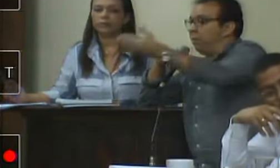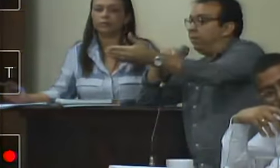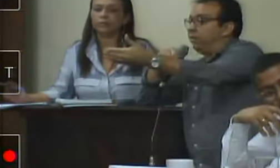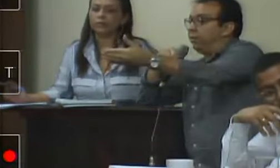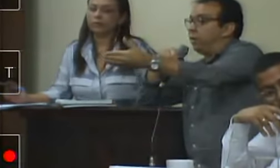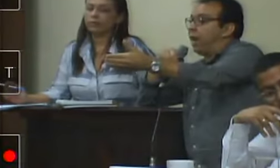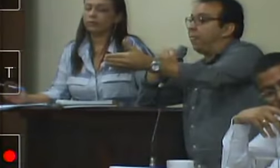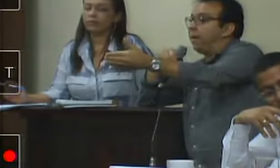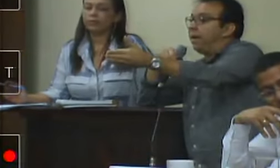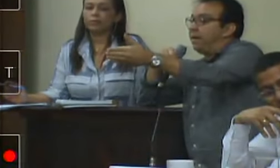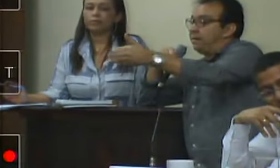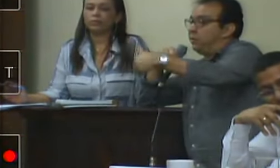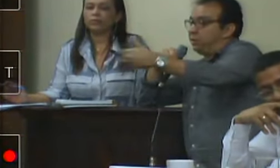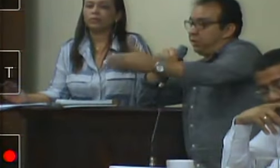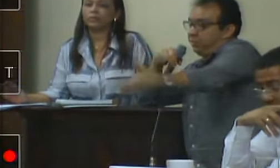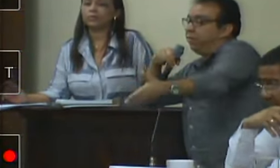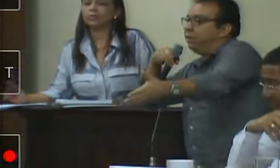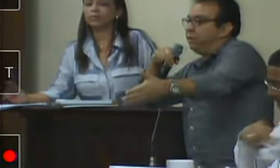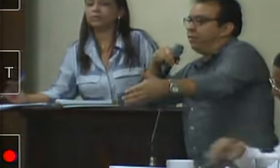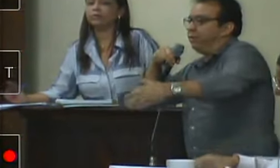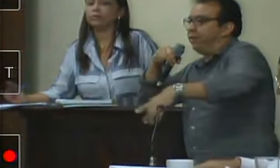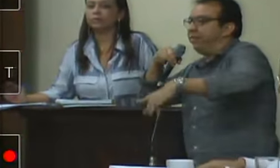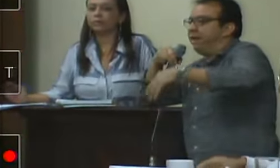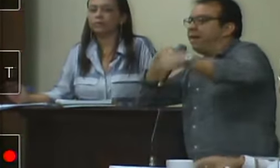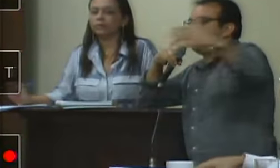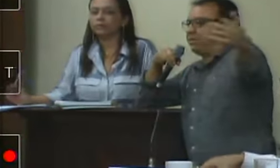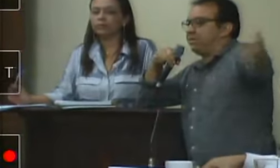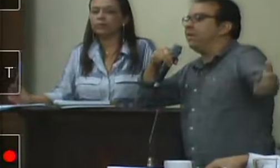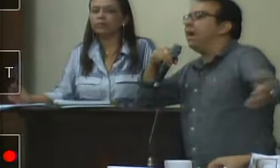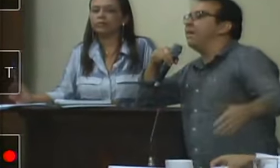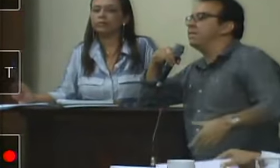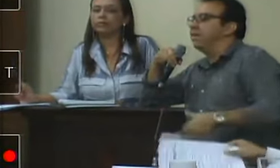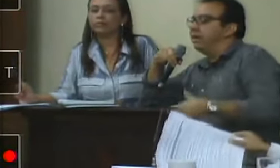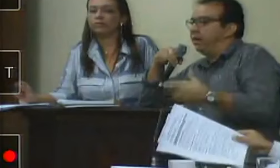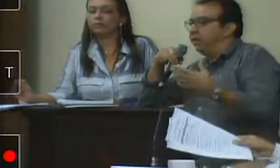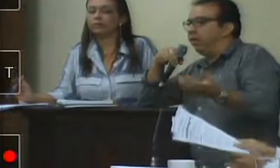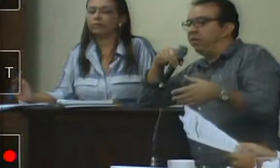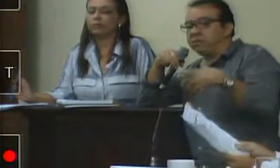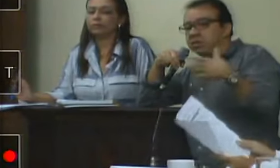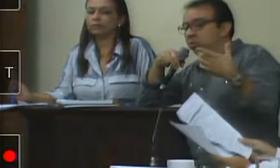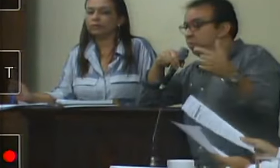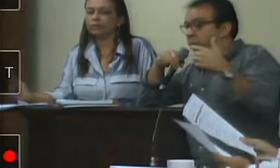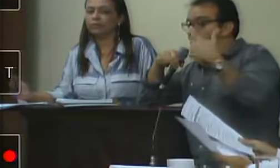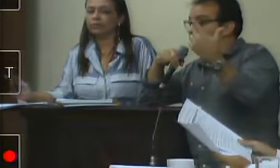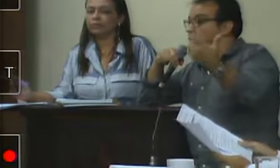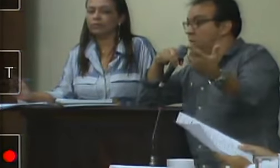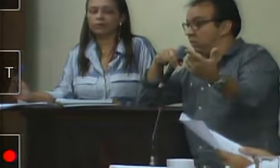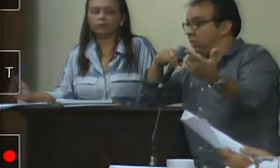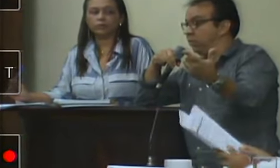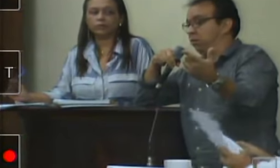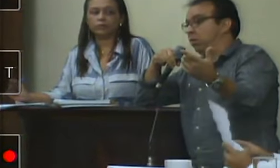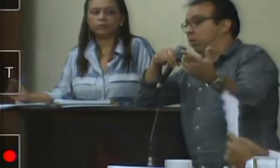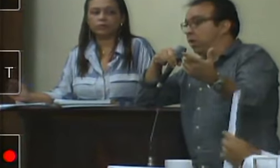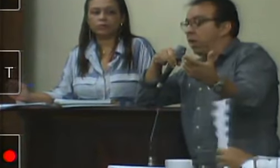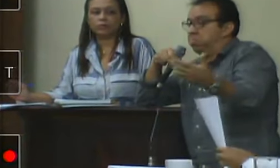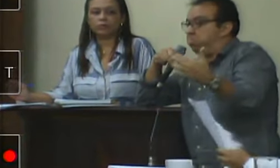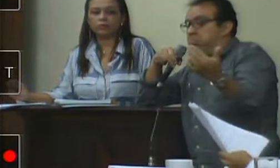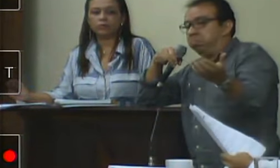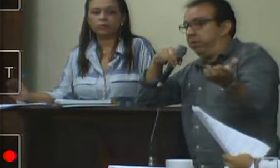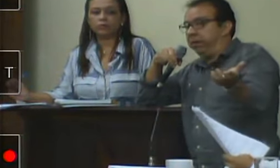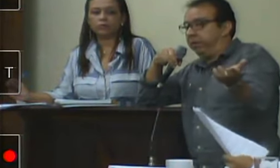eles vão poder faturar a cirurgia por vídeo, né, várias especialidades. Ótimo. Talvez seja um dos poucos municípios,